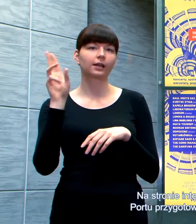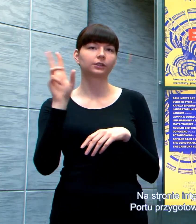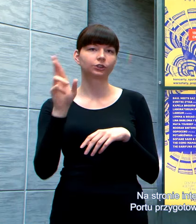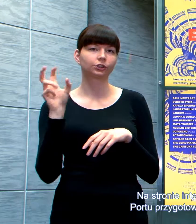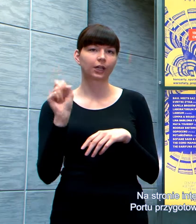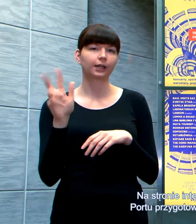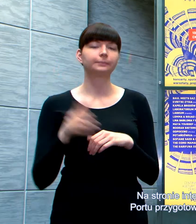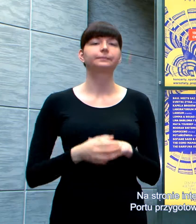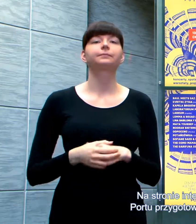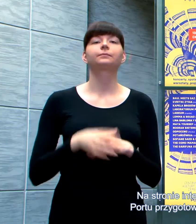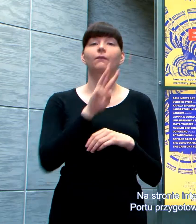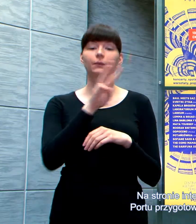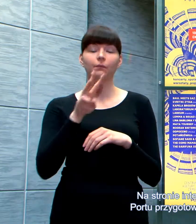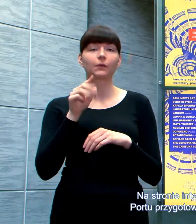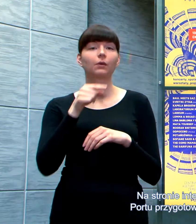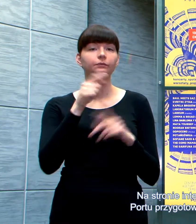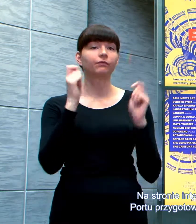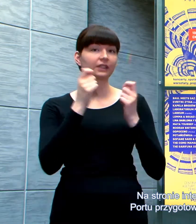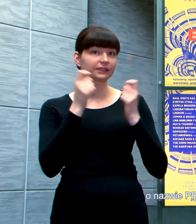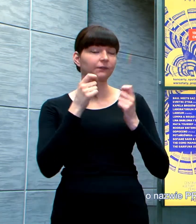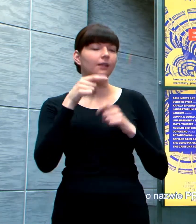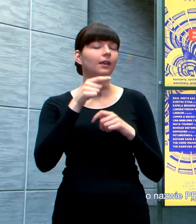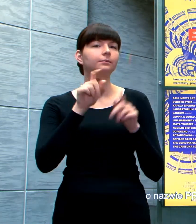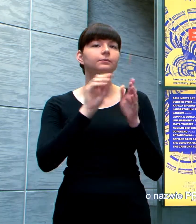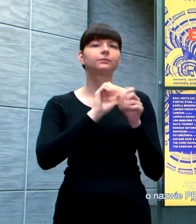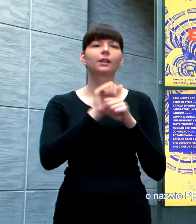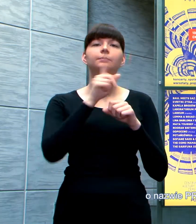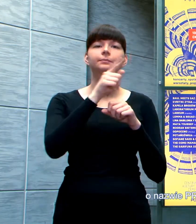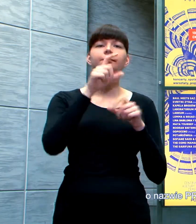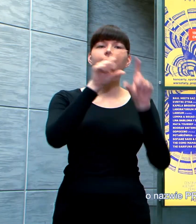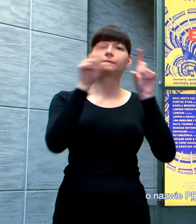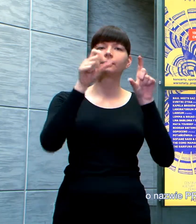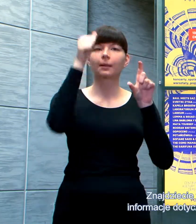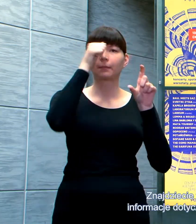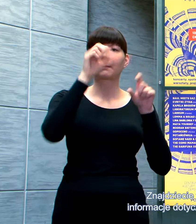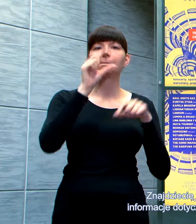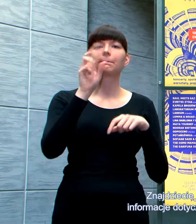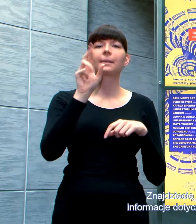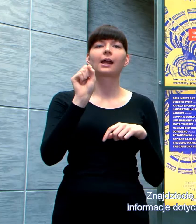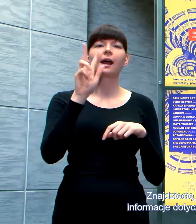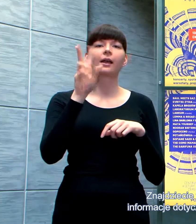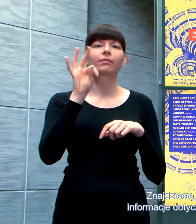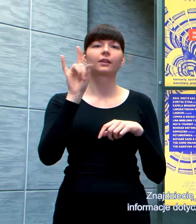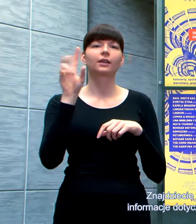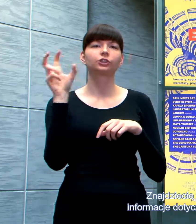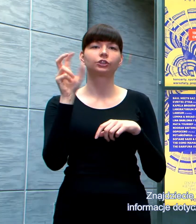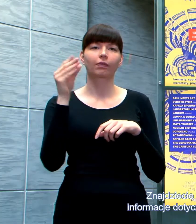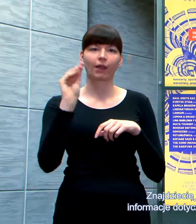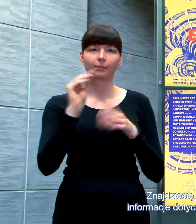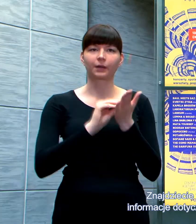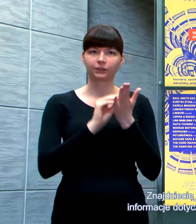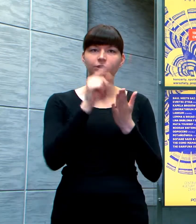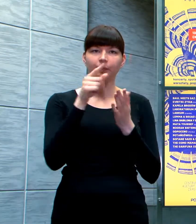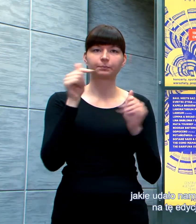Na stronie internetowej Etnoportu przygotowaliśmy zakładkę o nazwie Praktyczne. Znajdziecie tam wszelkie informacje